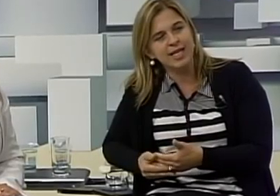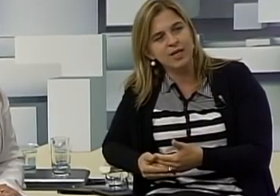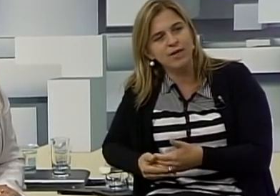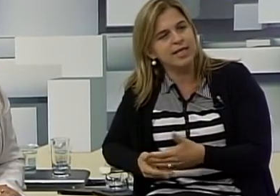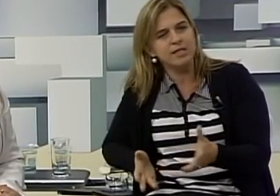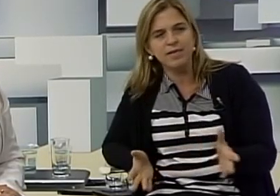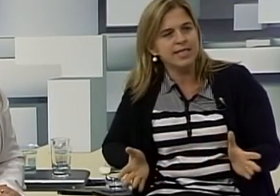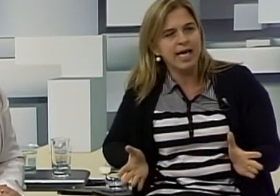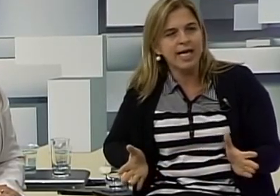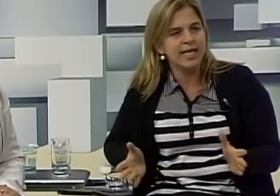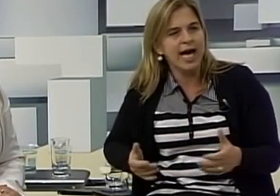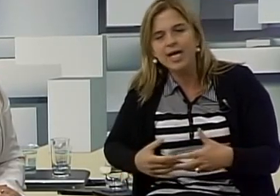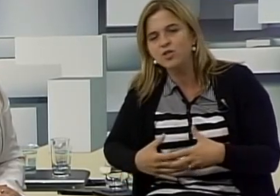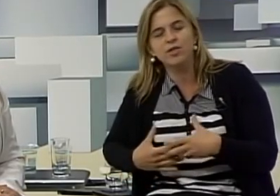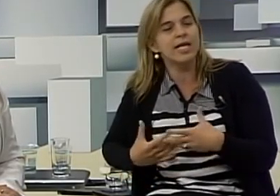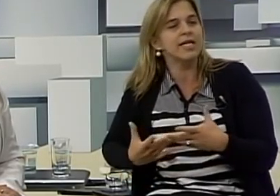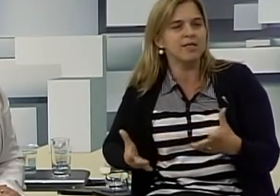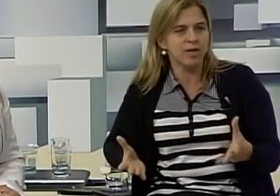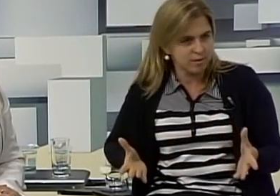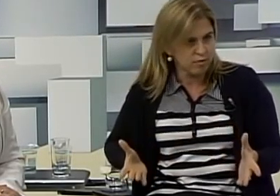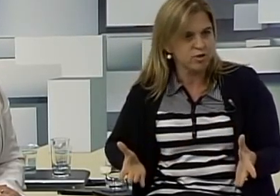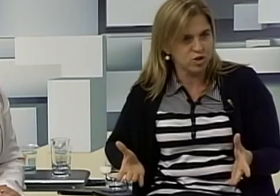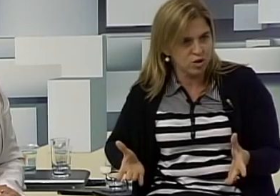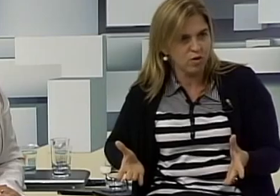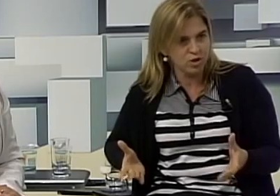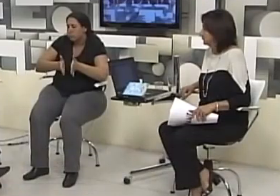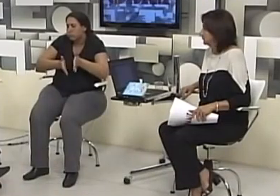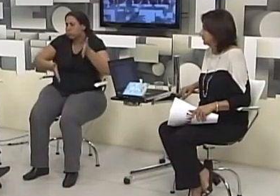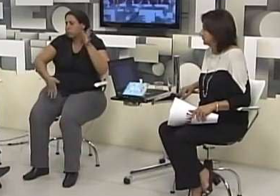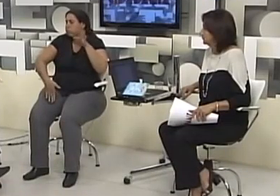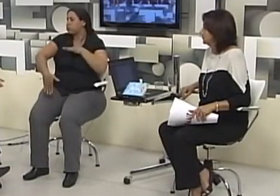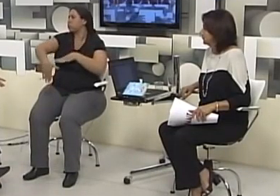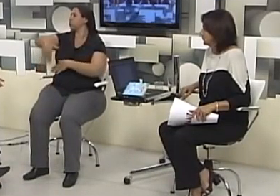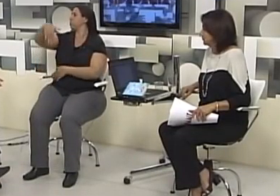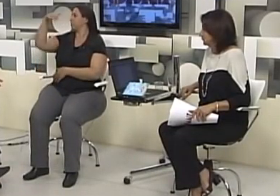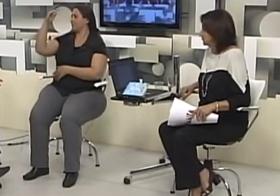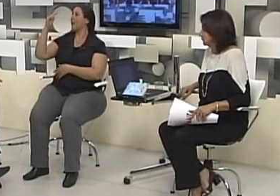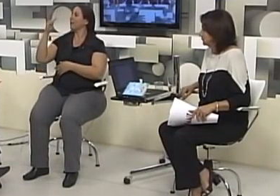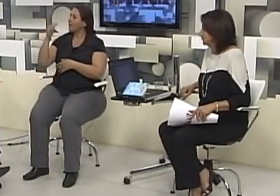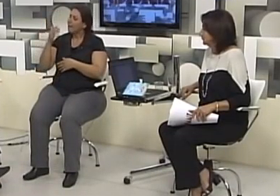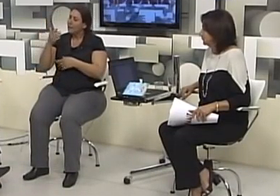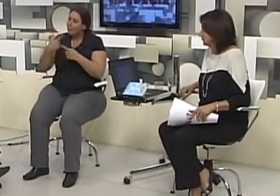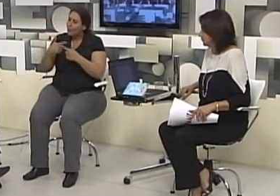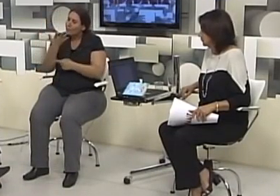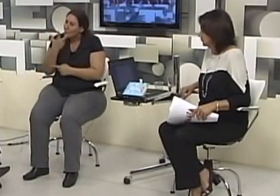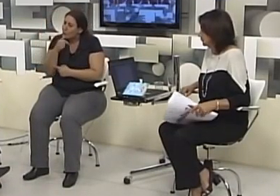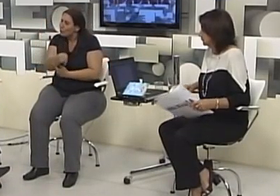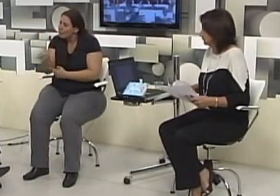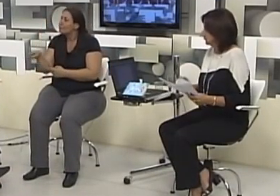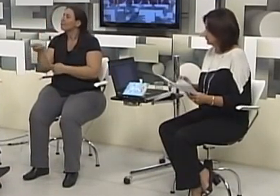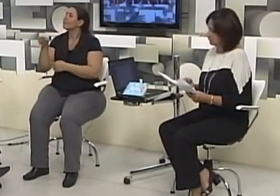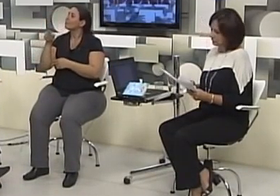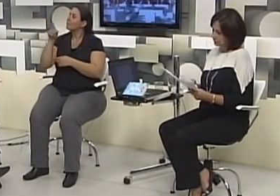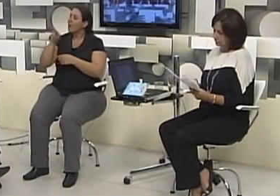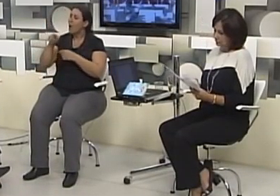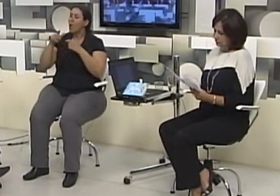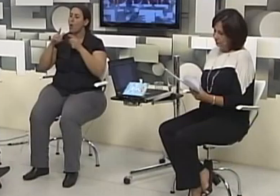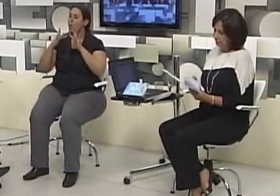usar essa língua desde a mais tenra idade ou desde a educação infantil, onde inicia o processo de escolarização, né? Usando